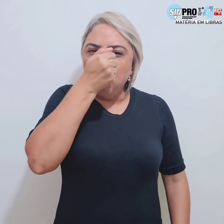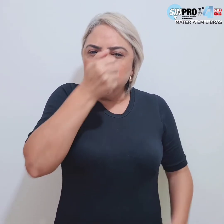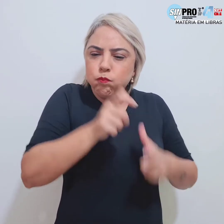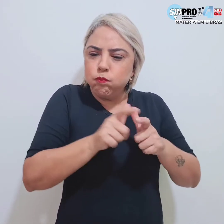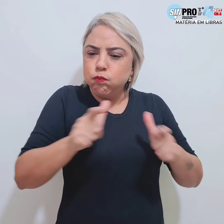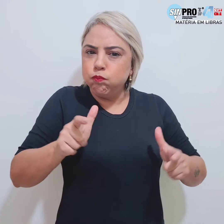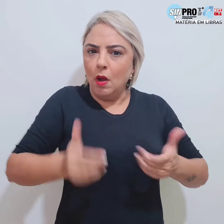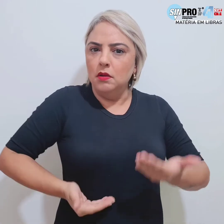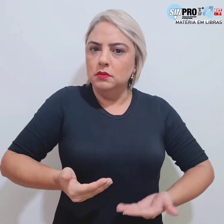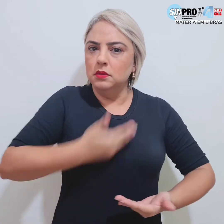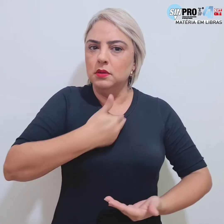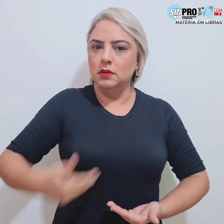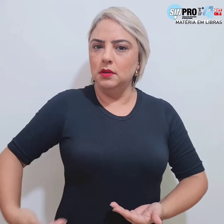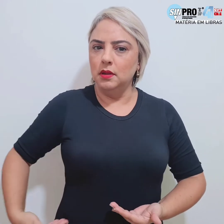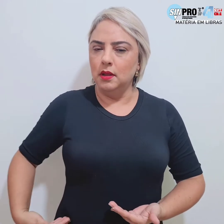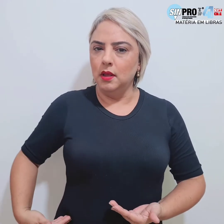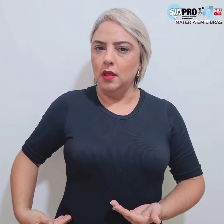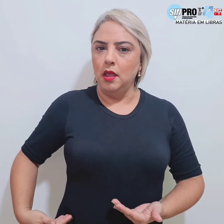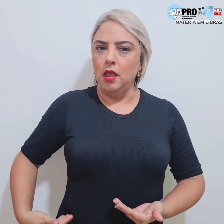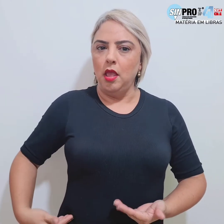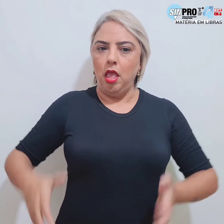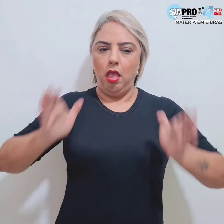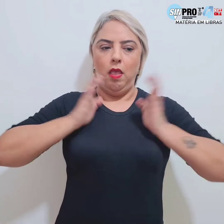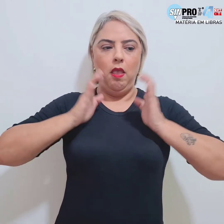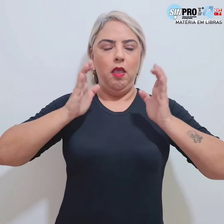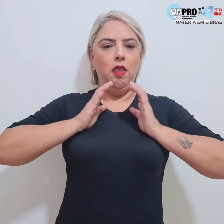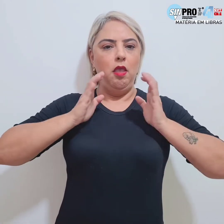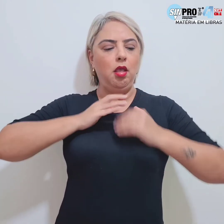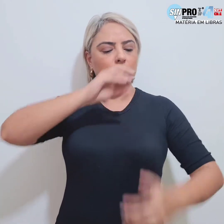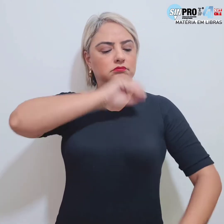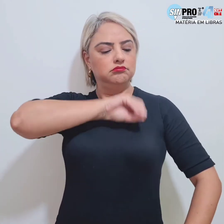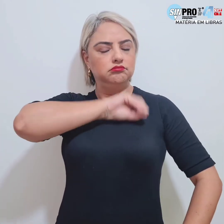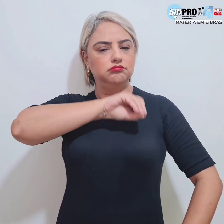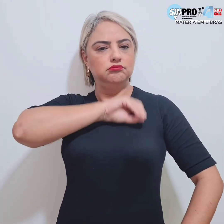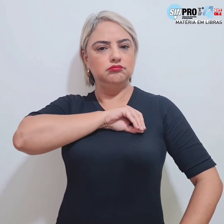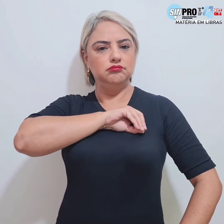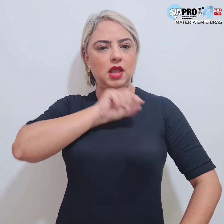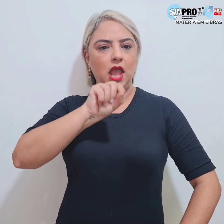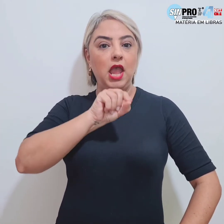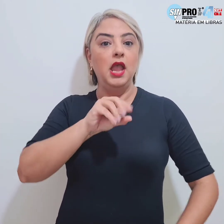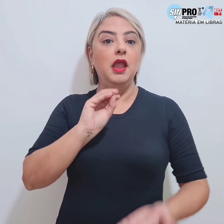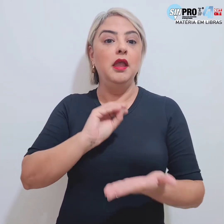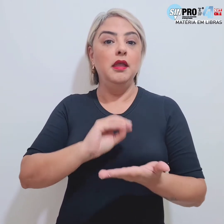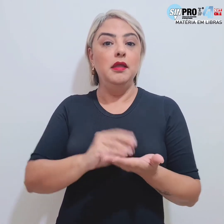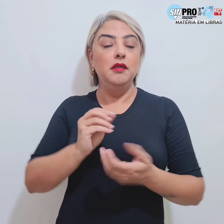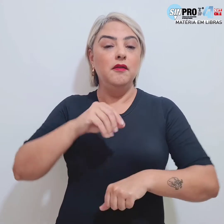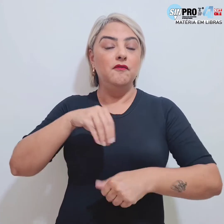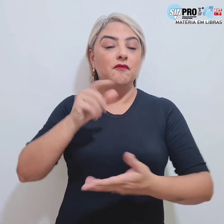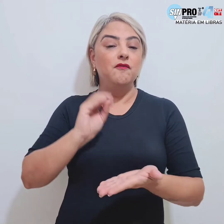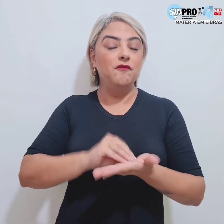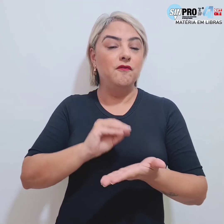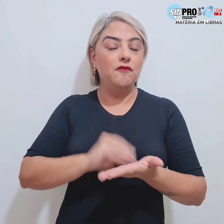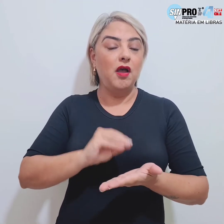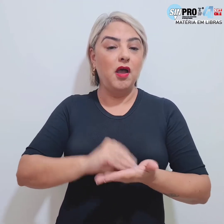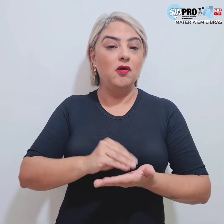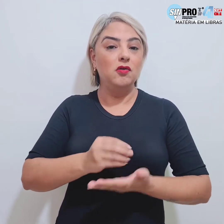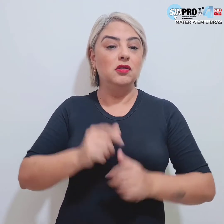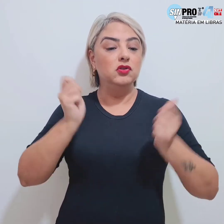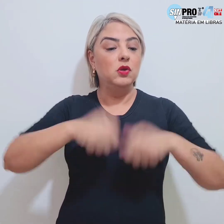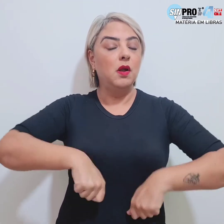pública. Supersalário de servidores e ineficiência dos serviços prestados. A proposta